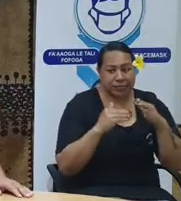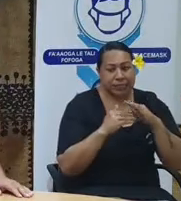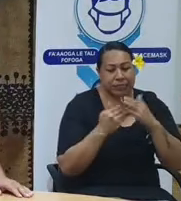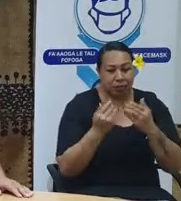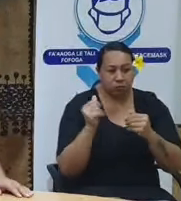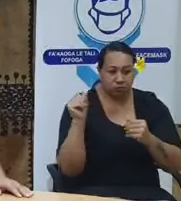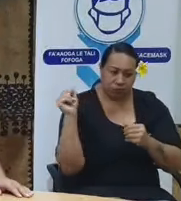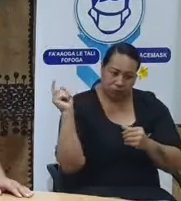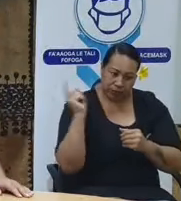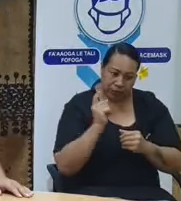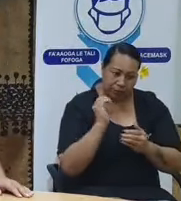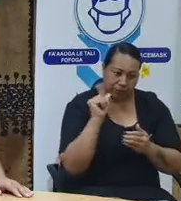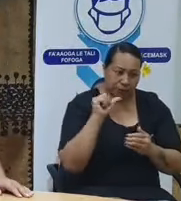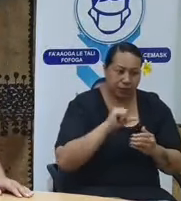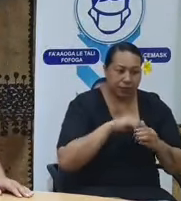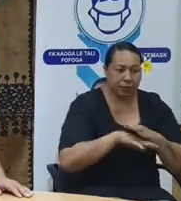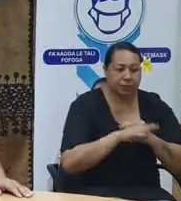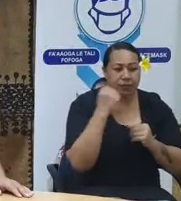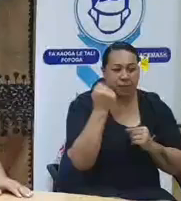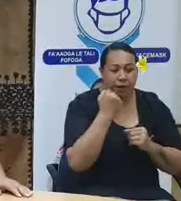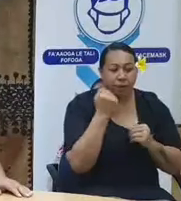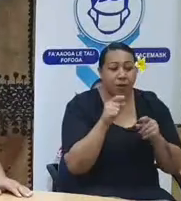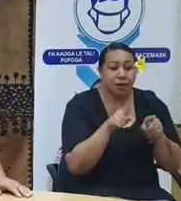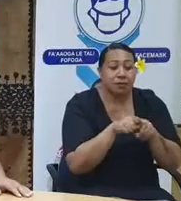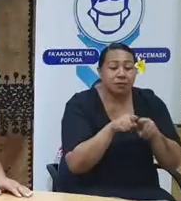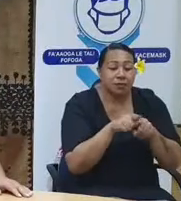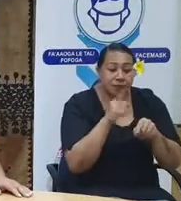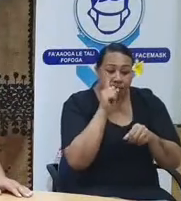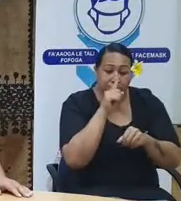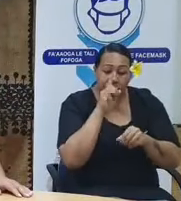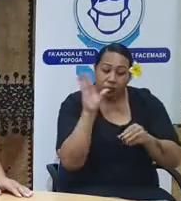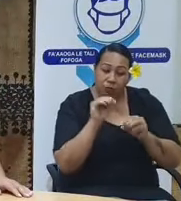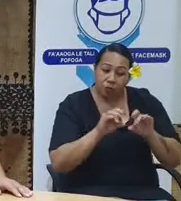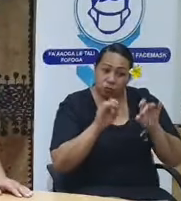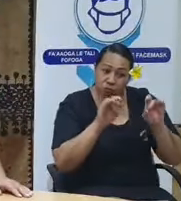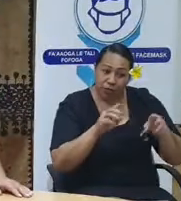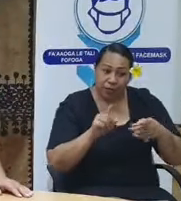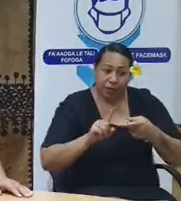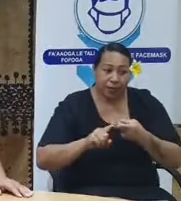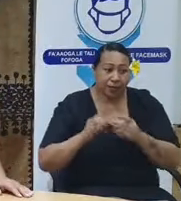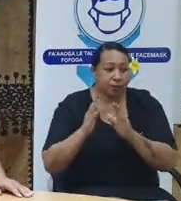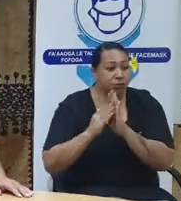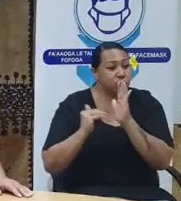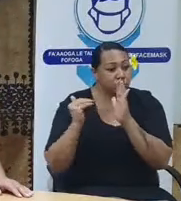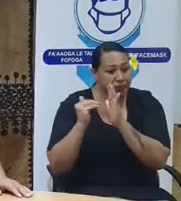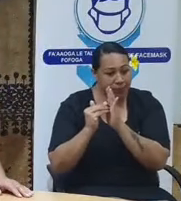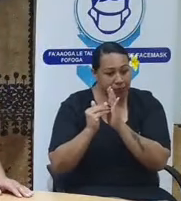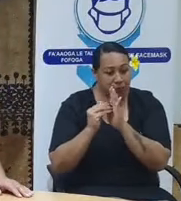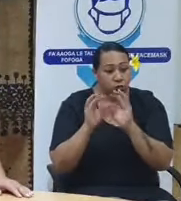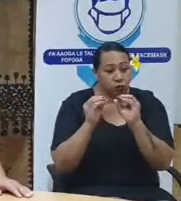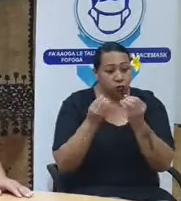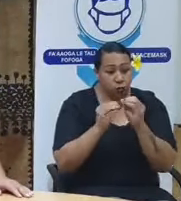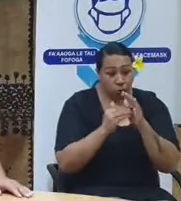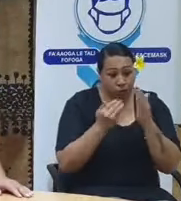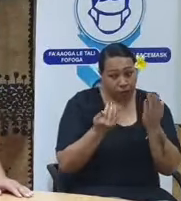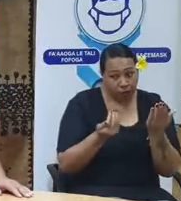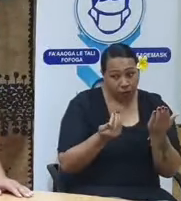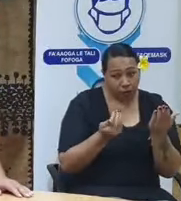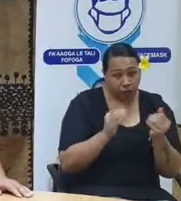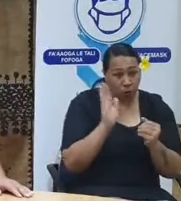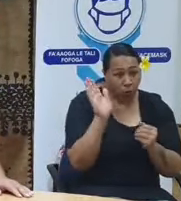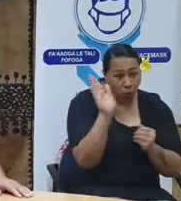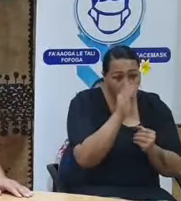Australia. Ia fa to se me na to mai New Zealand. Ia o te bilan ne la fo la o ia i va